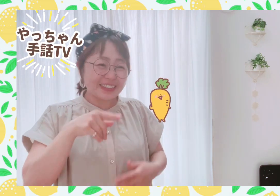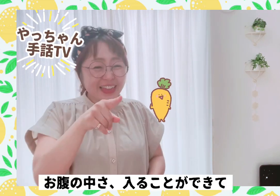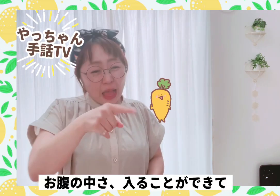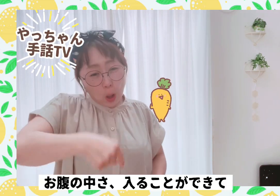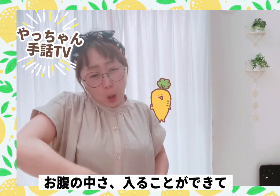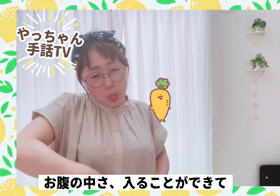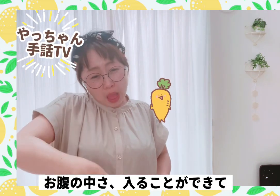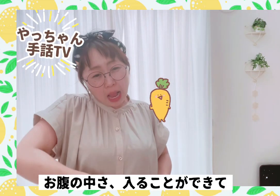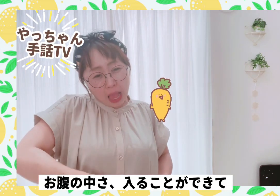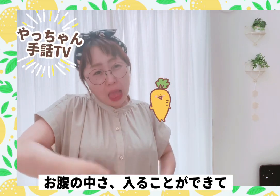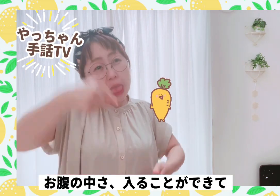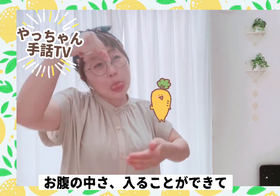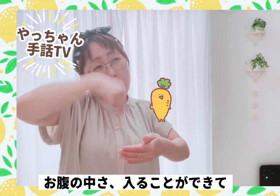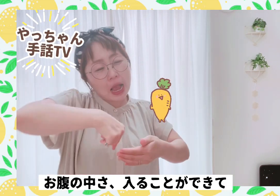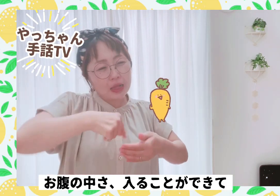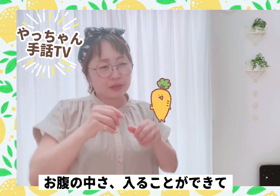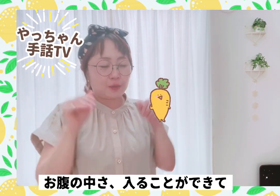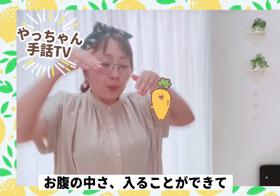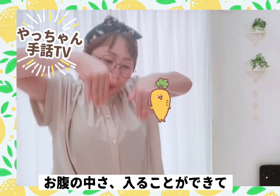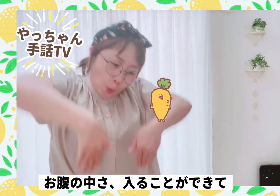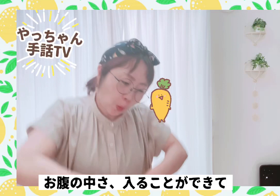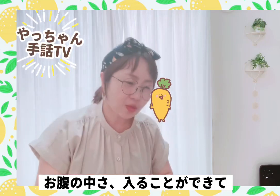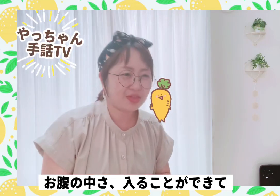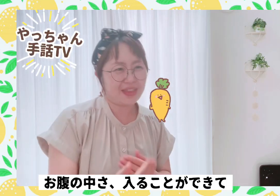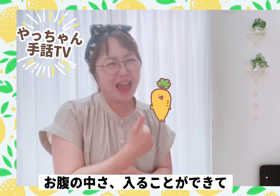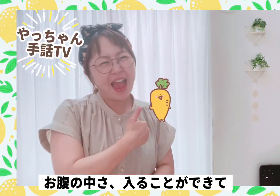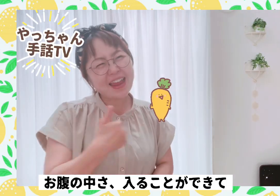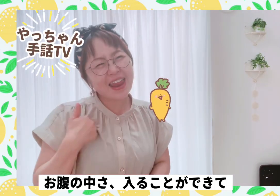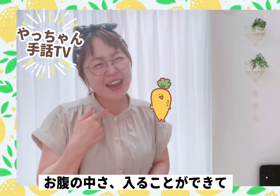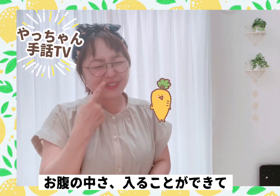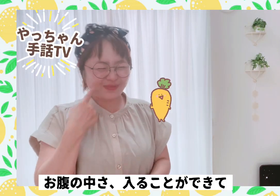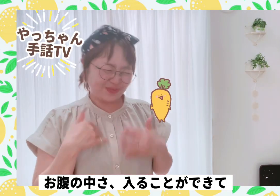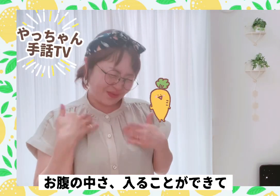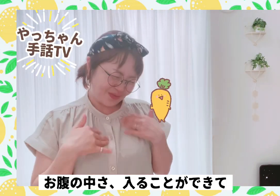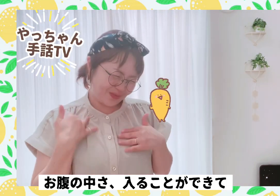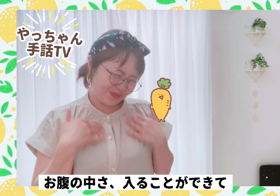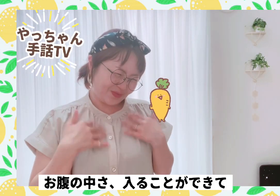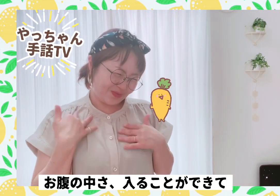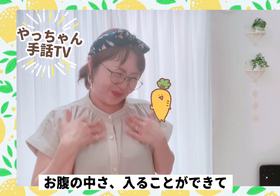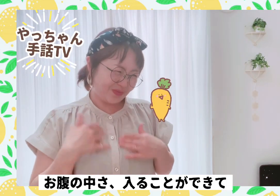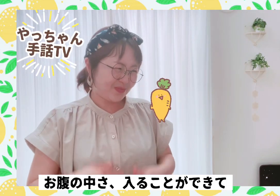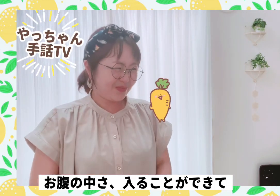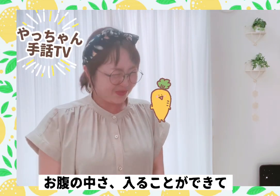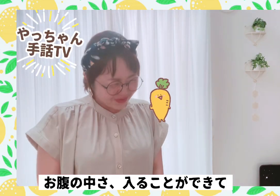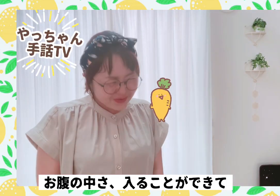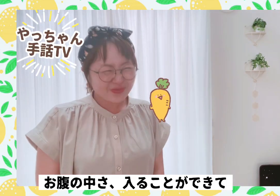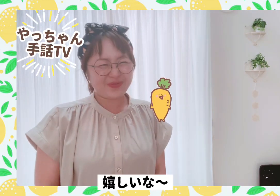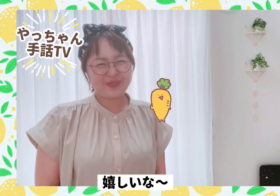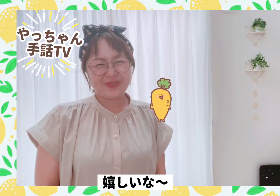嬉しいな。お腹の中じゃ減ることができて、嬉しいな。